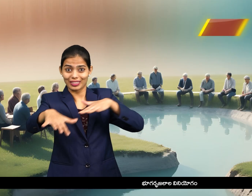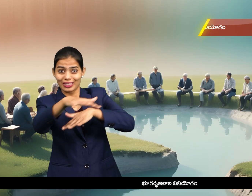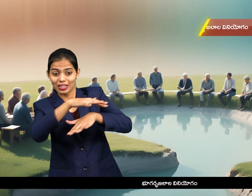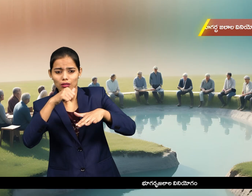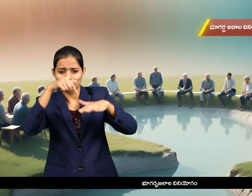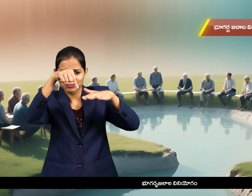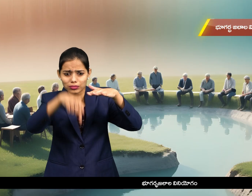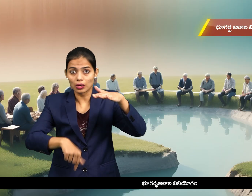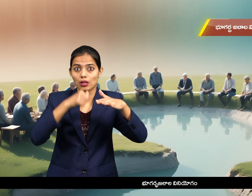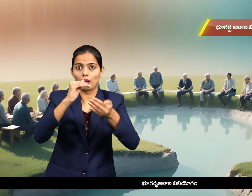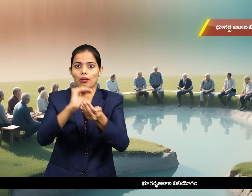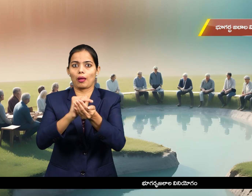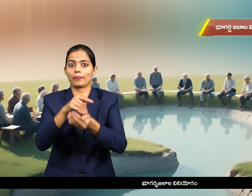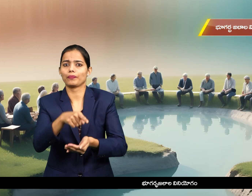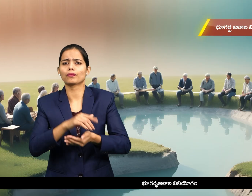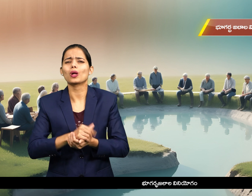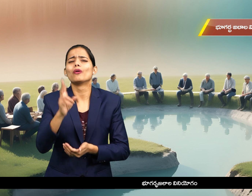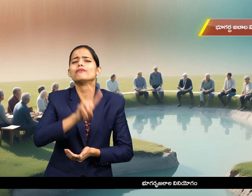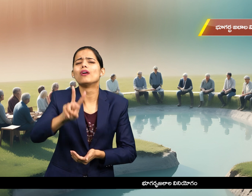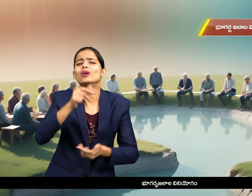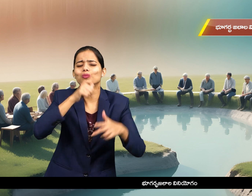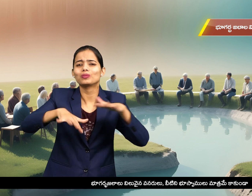భూగర్భ జలాల వినియోగం.